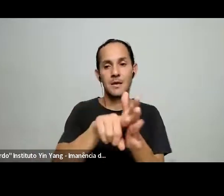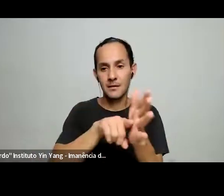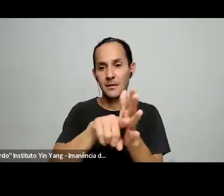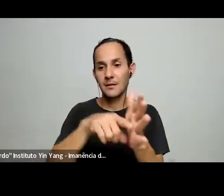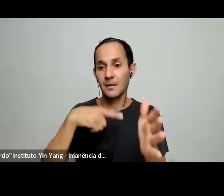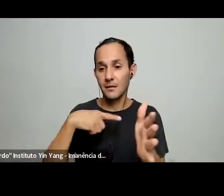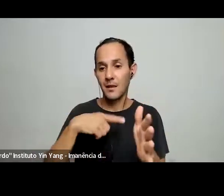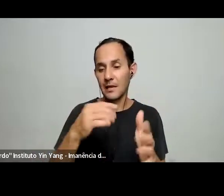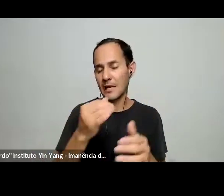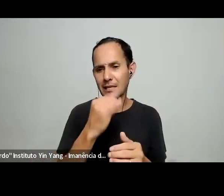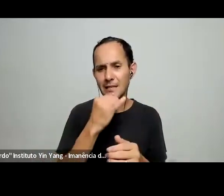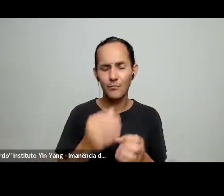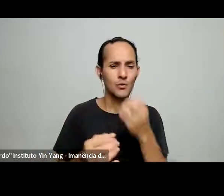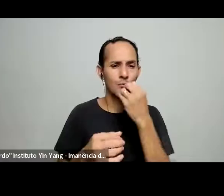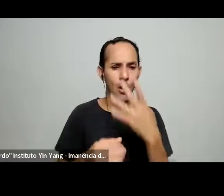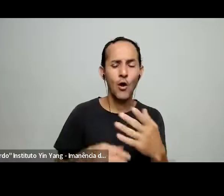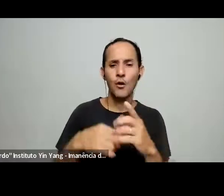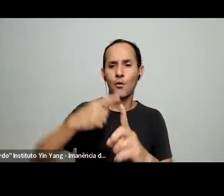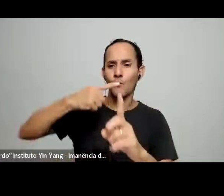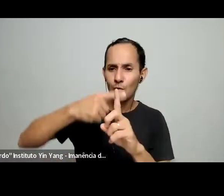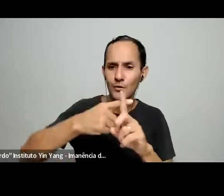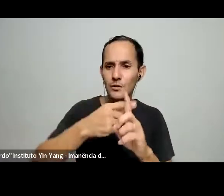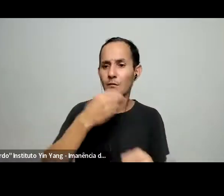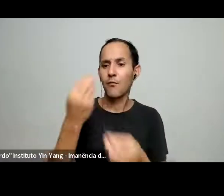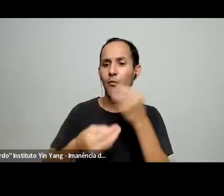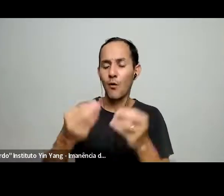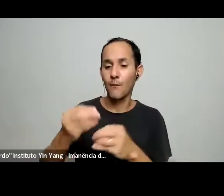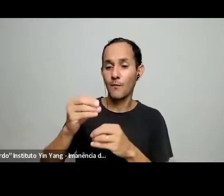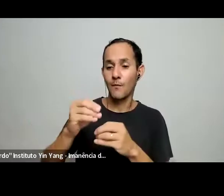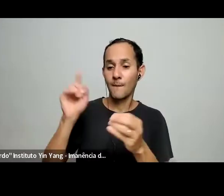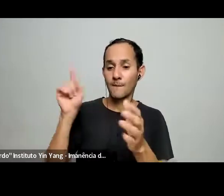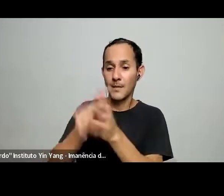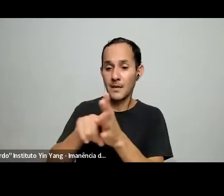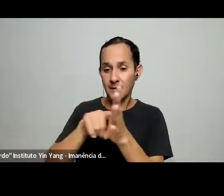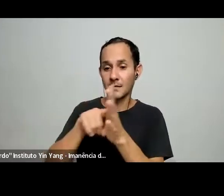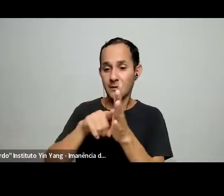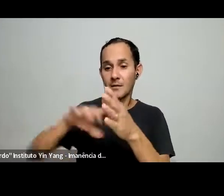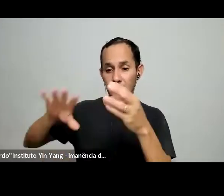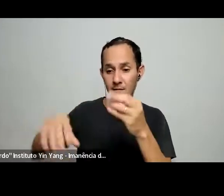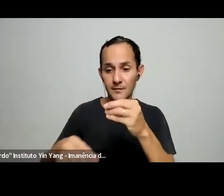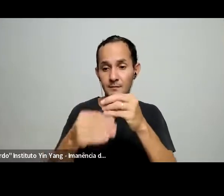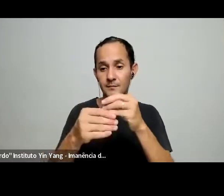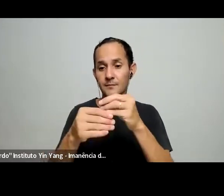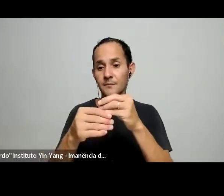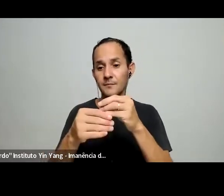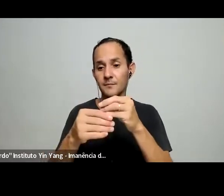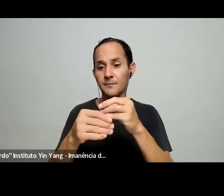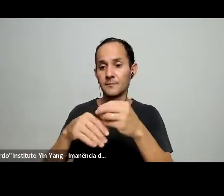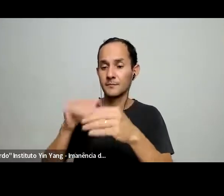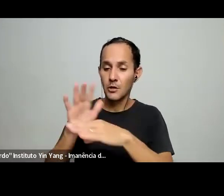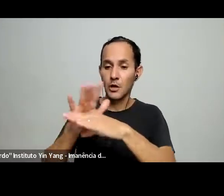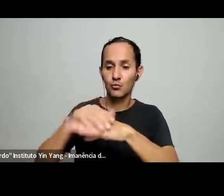muitos exemplos bons e positivos de como a pesquisa ela incrementa, né, e